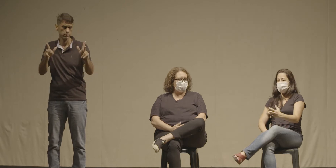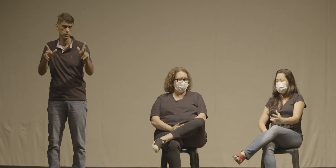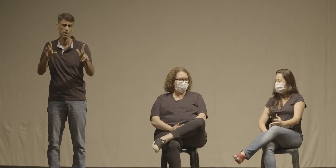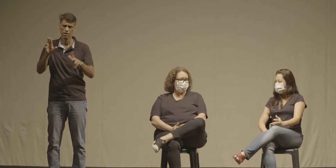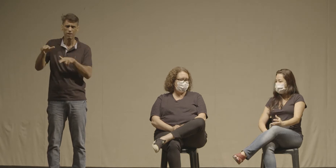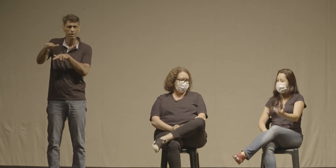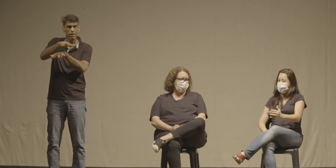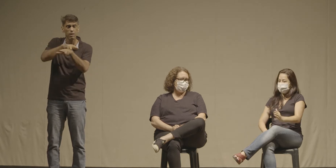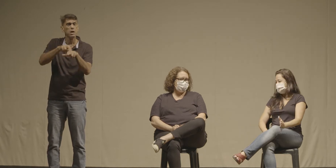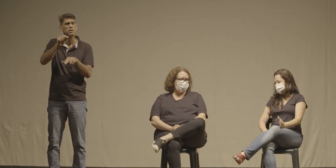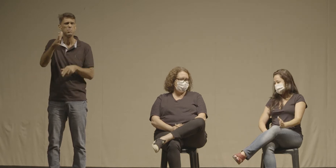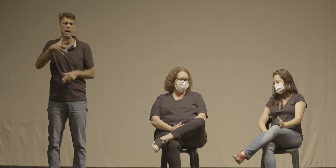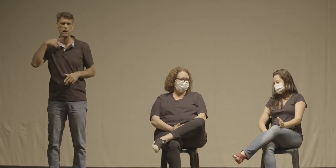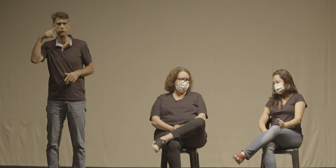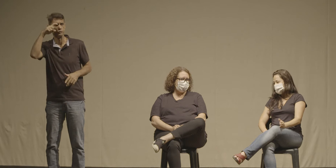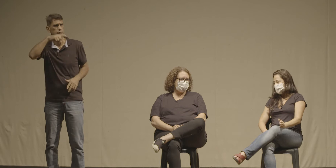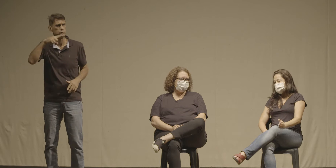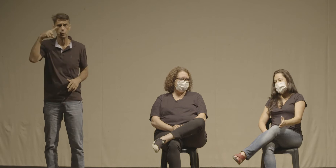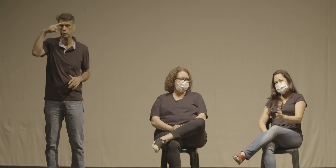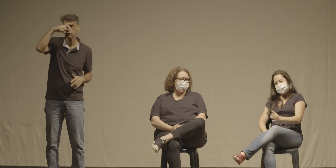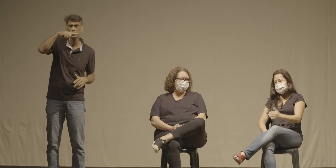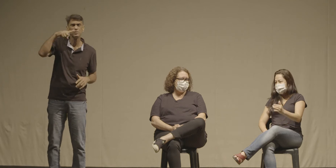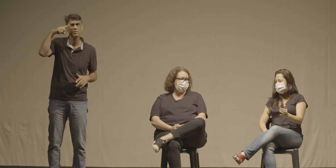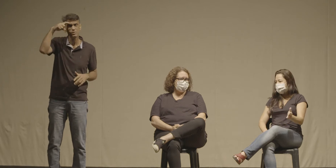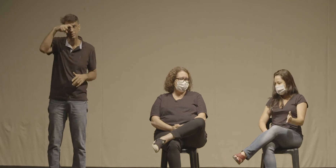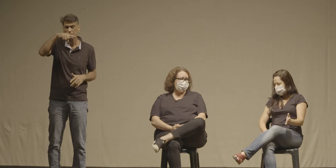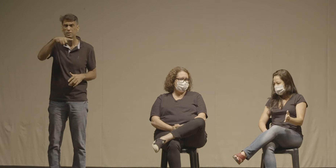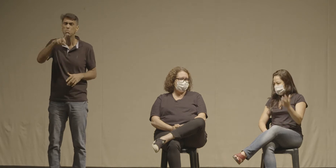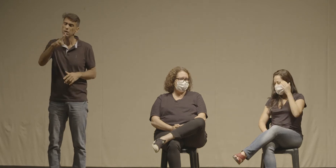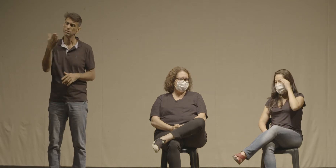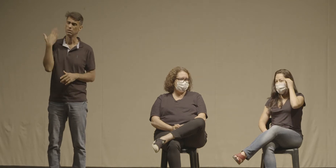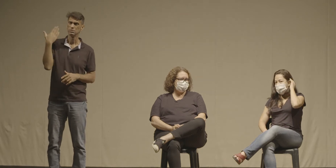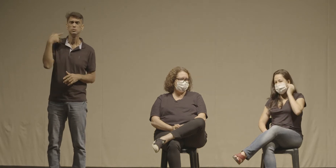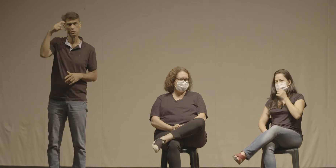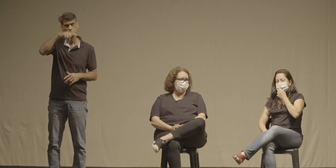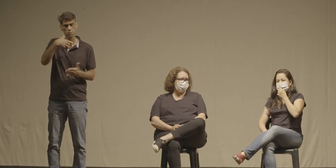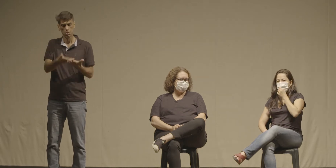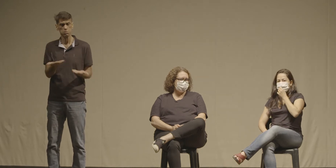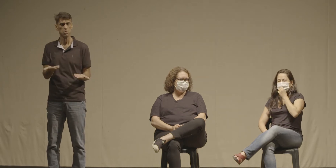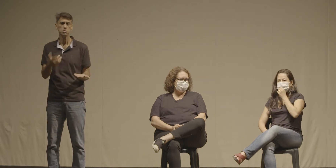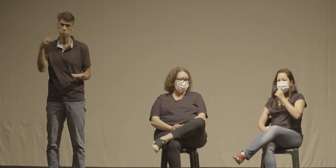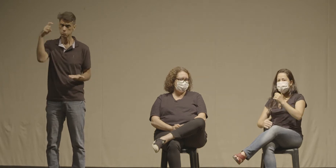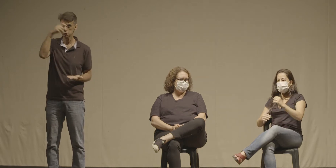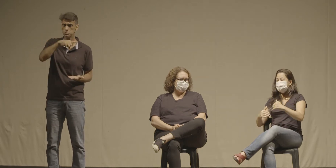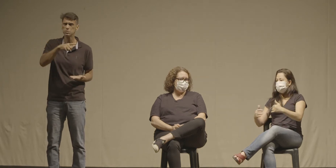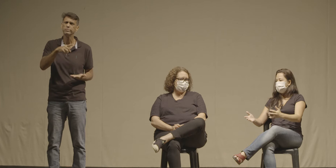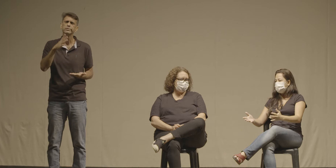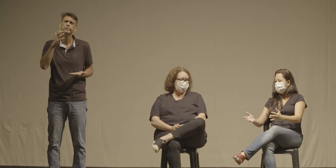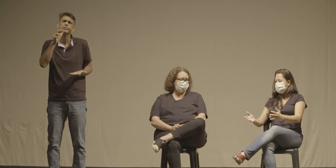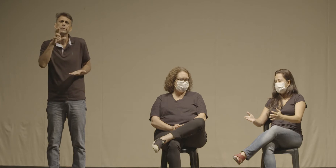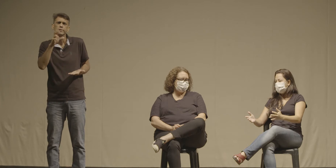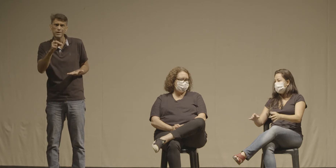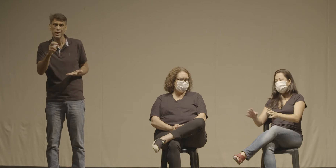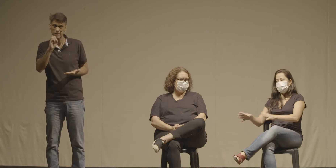com um discurso de que é difícil, mas e sempre foi. Obviamente, quanto menos